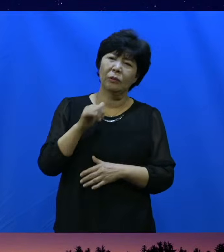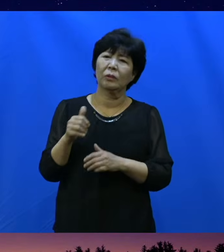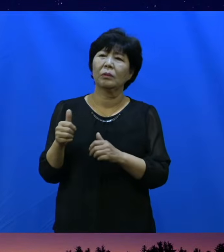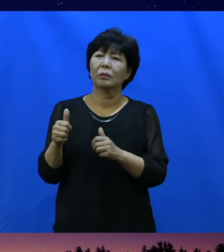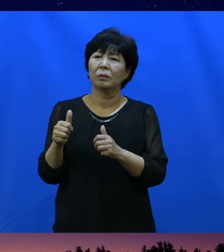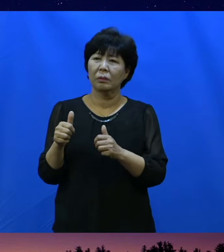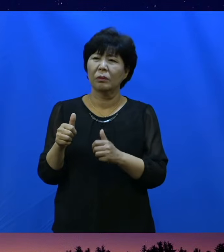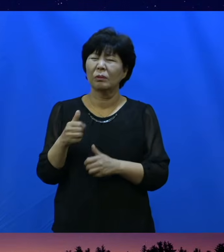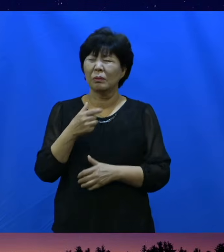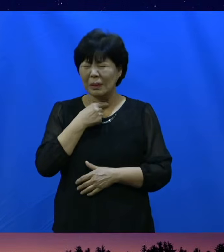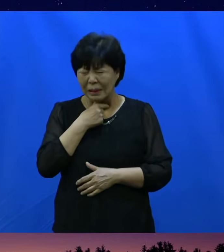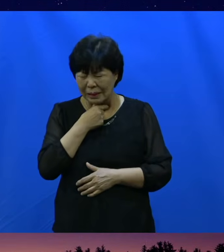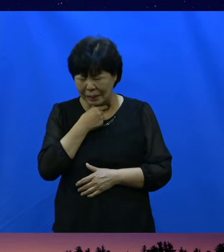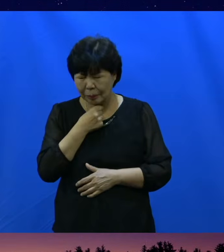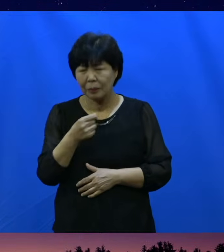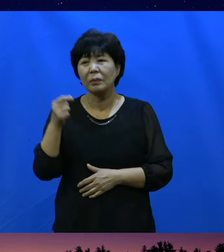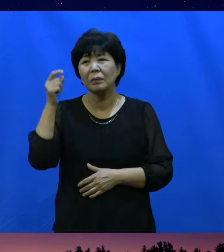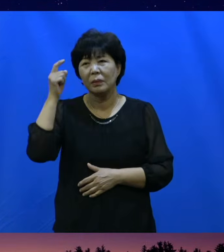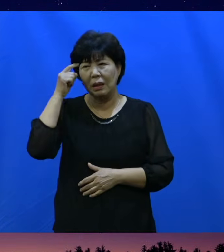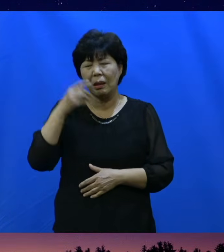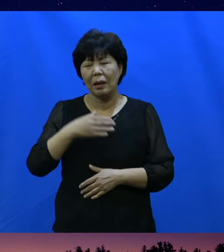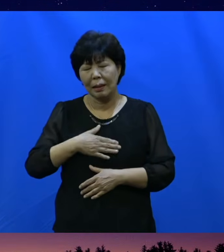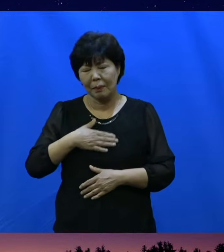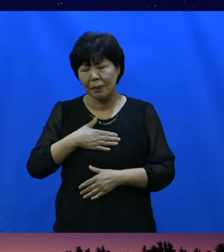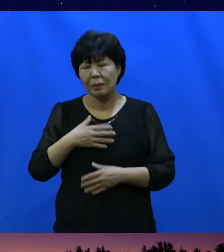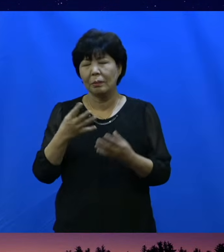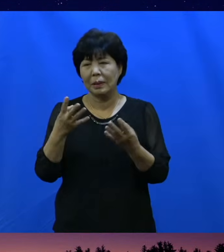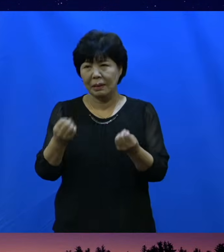죽는 게 차라리 낫다, 이런 감정이 올 때가 있다는 거예요.